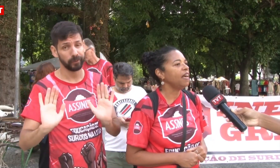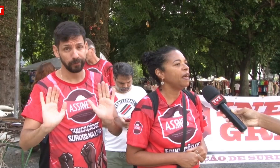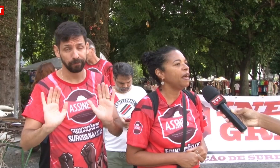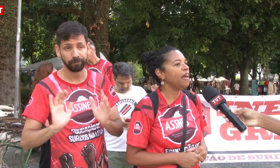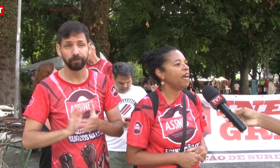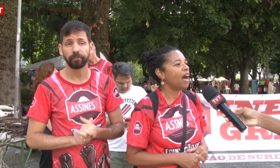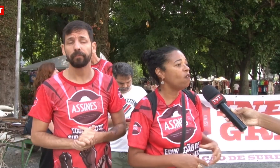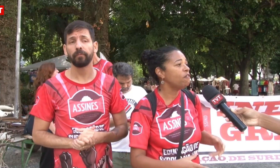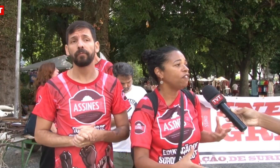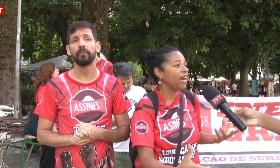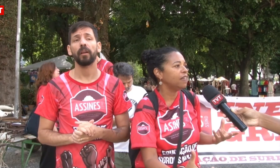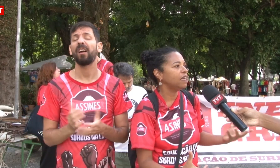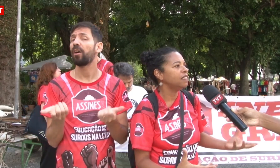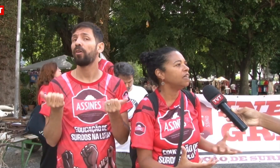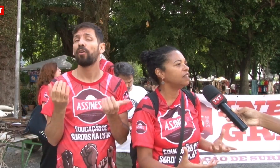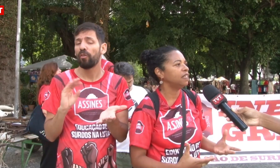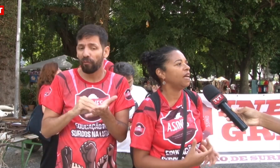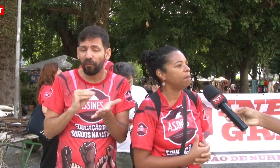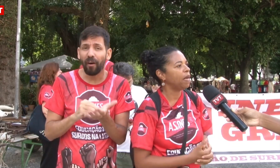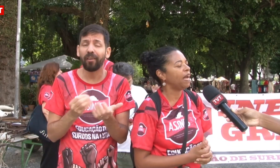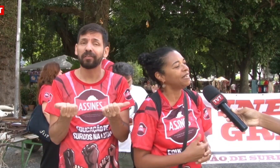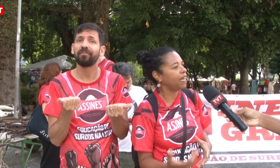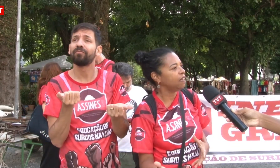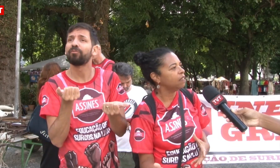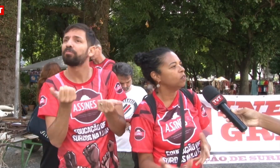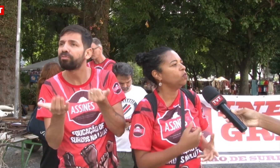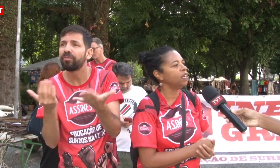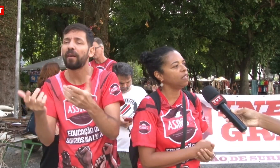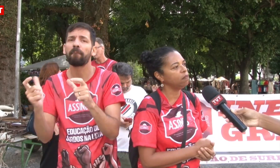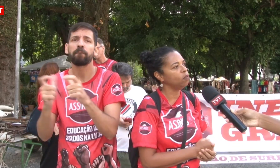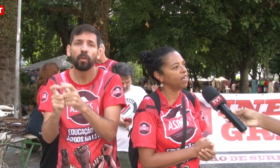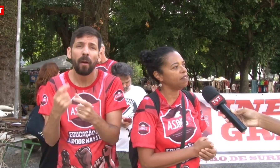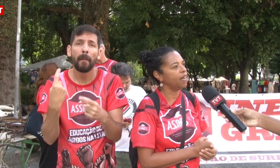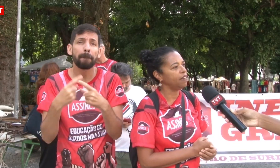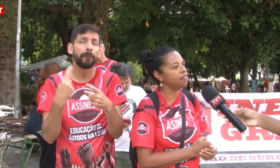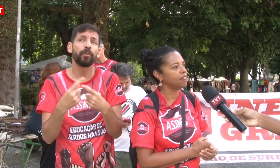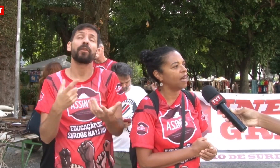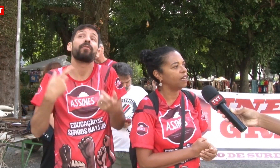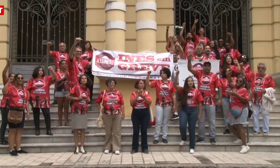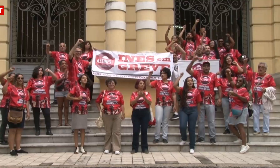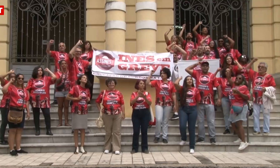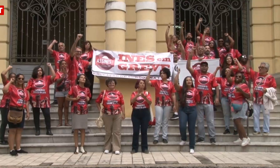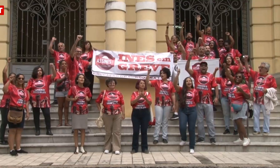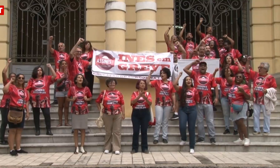mas a oferta ainda é aquém do que é